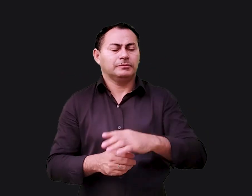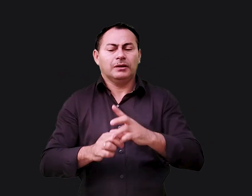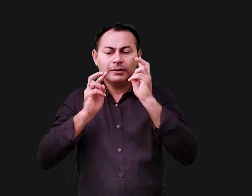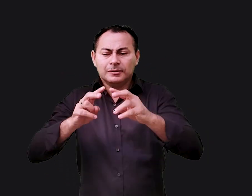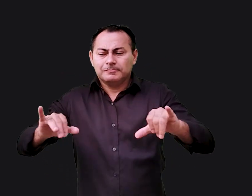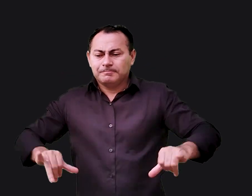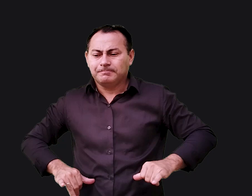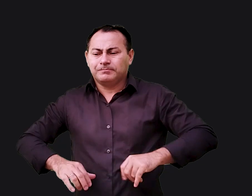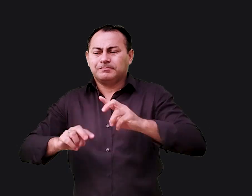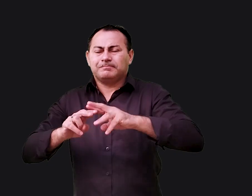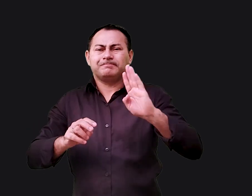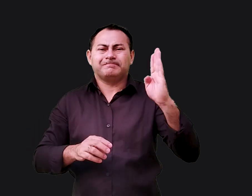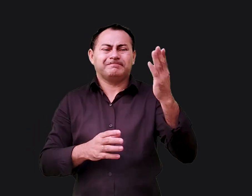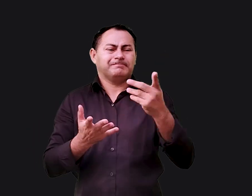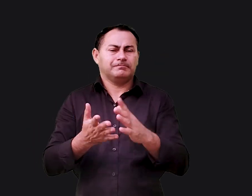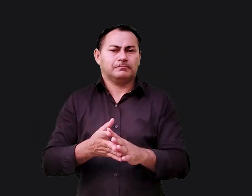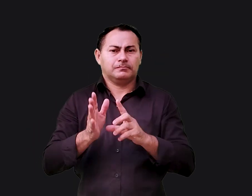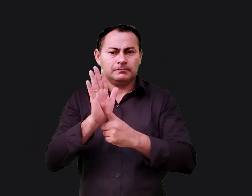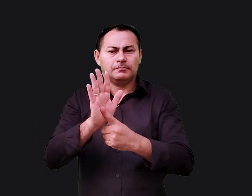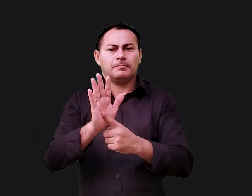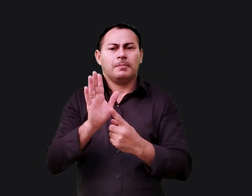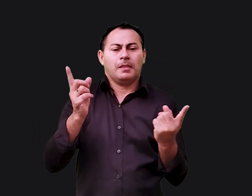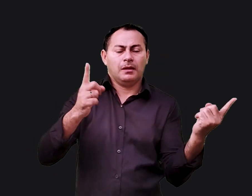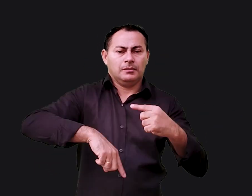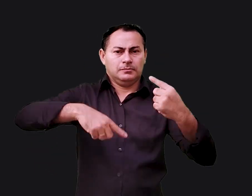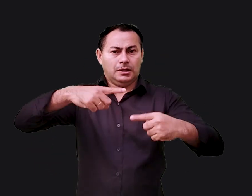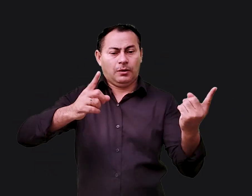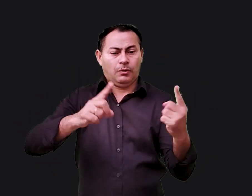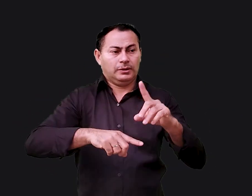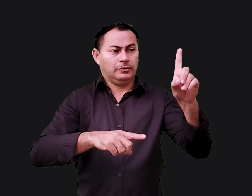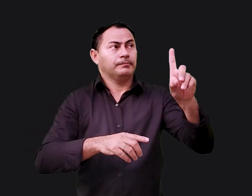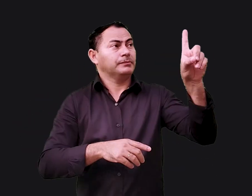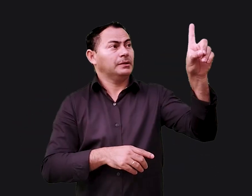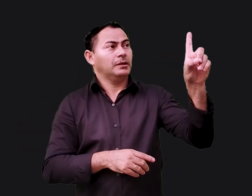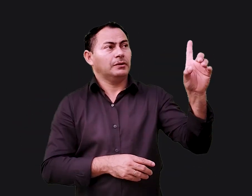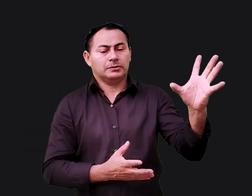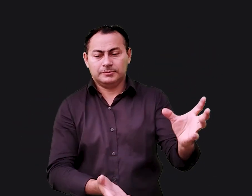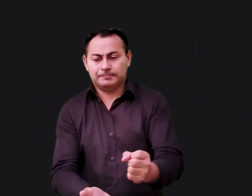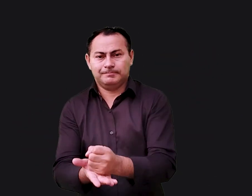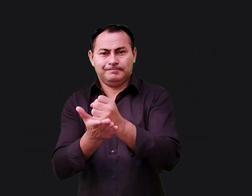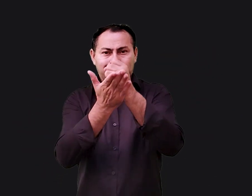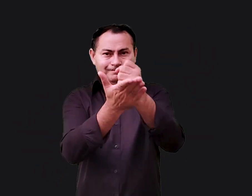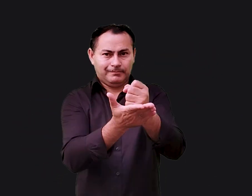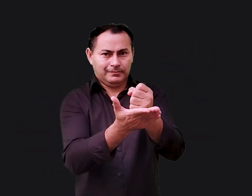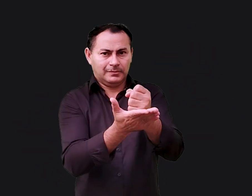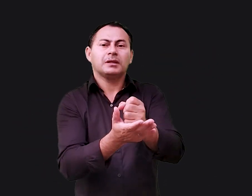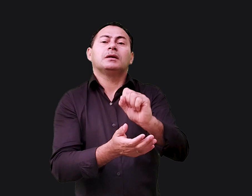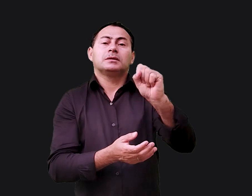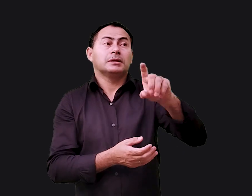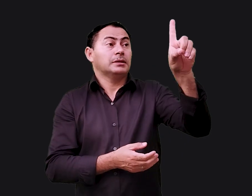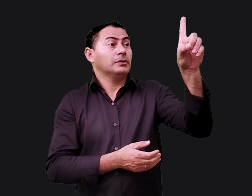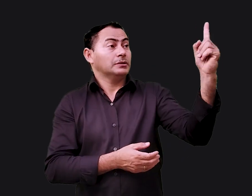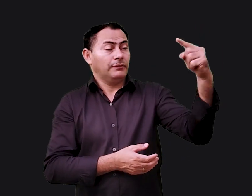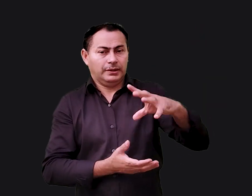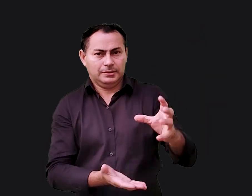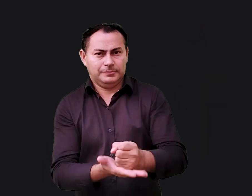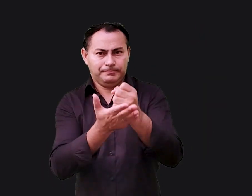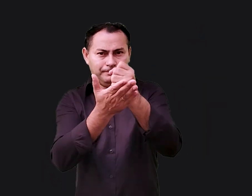pegos em suas cadeias pródigas resultantes da sua rebelião Então Deus os resgata sem Deus